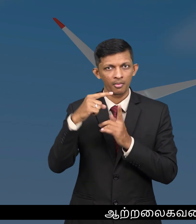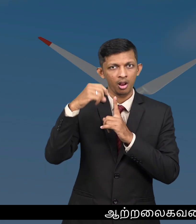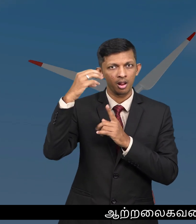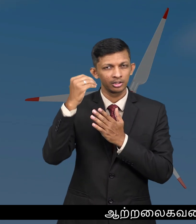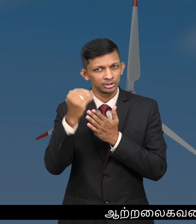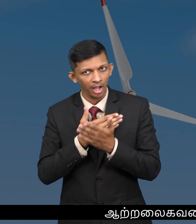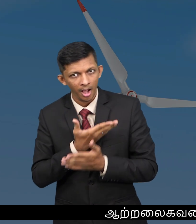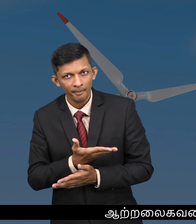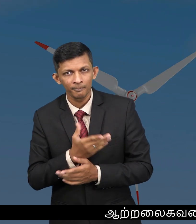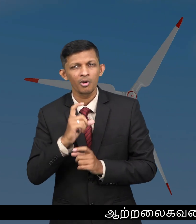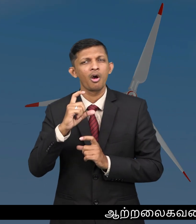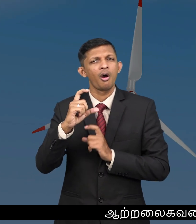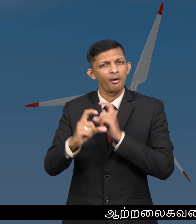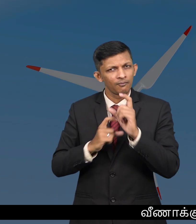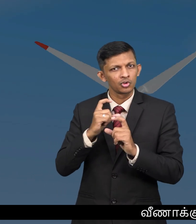கவனமாக பயன்படுத்துவது,